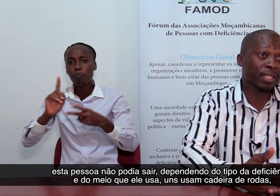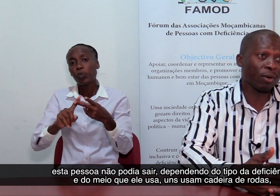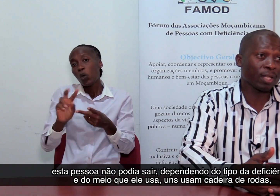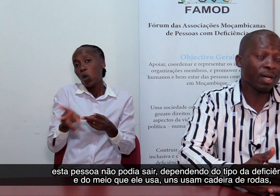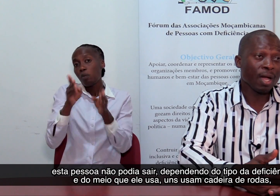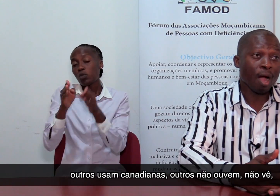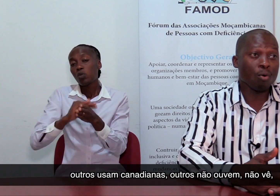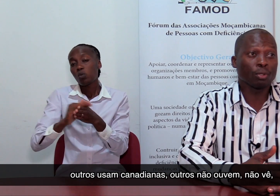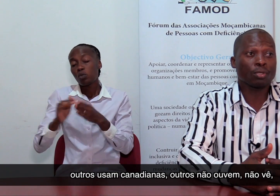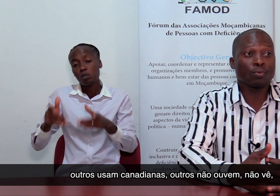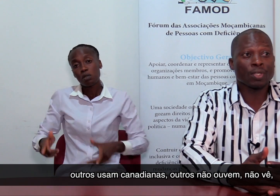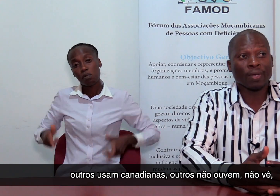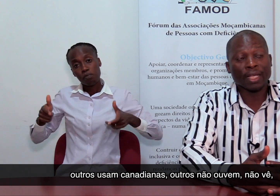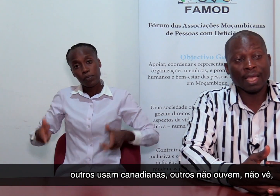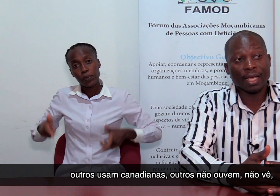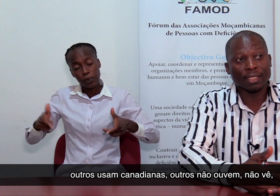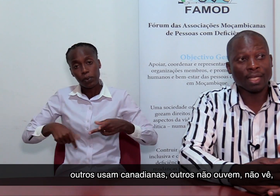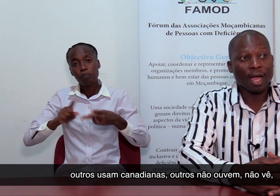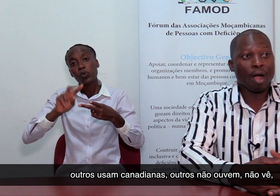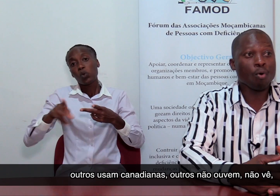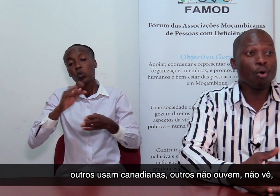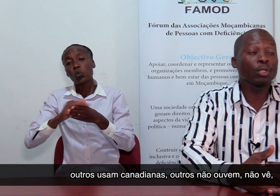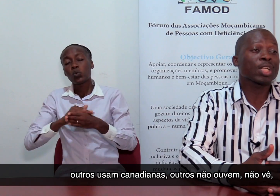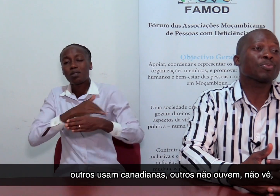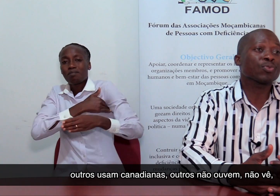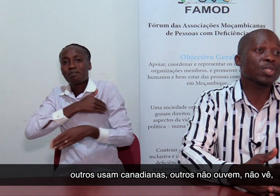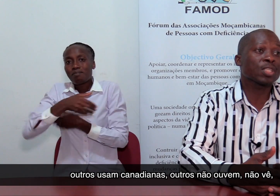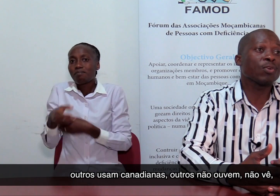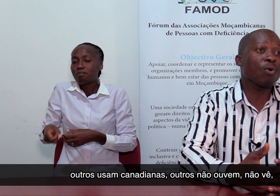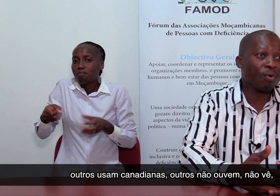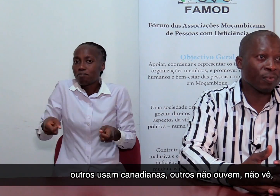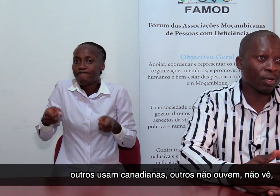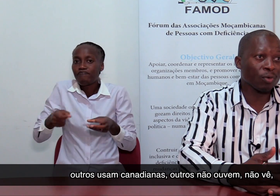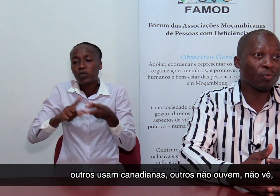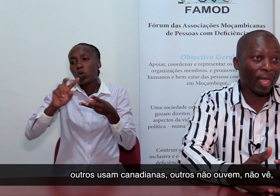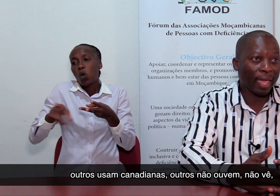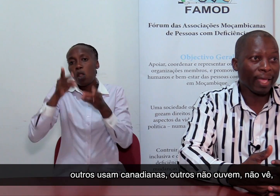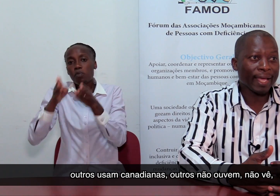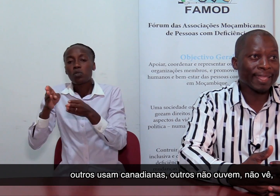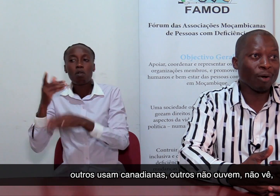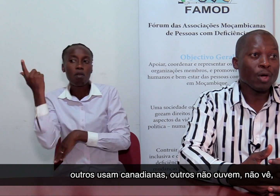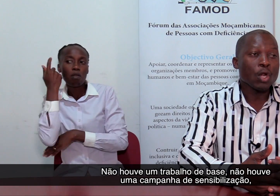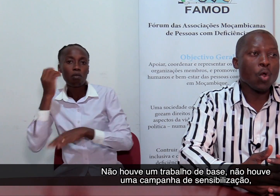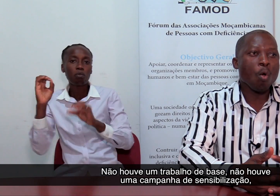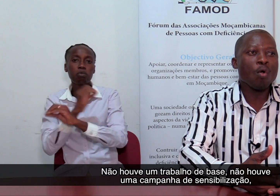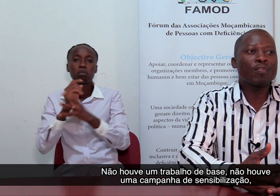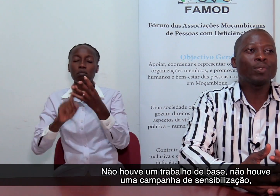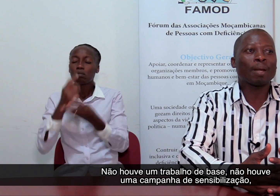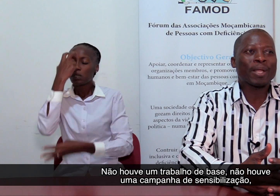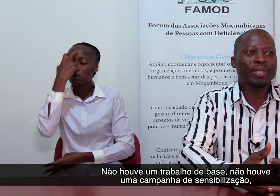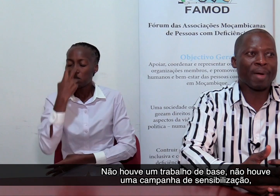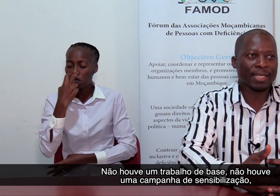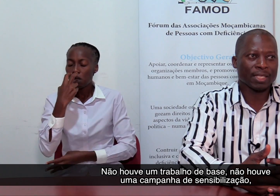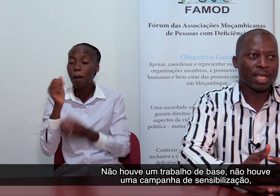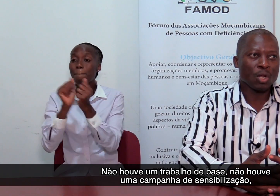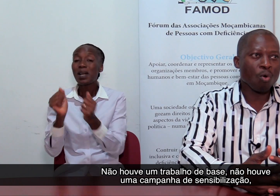usam cadeira de roda, outros que usam canadianas, há outras pessoas que não ouvem, que não veem, Então, não houve um